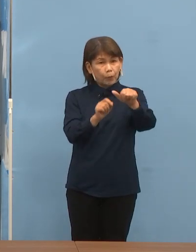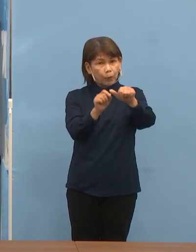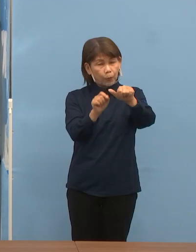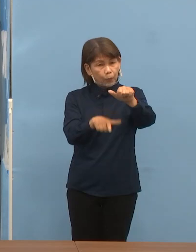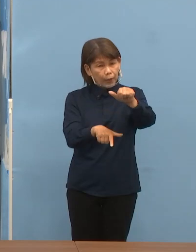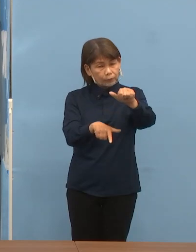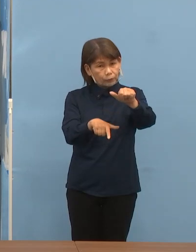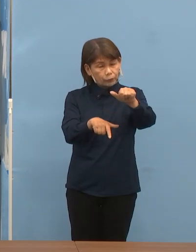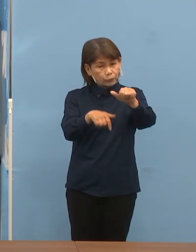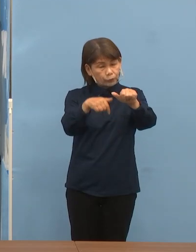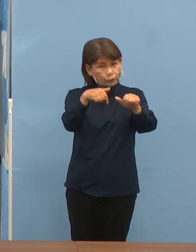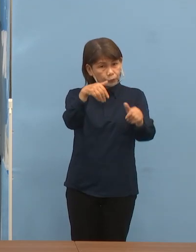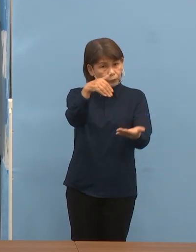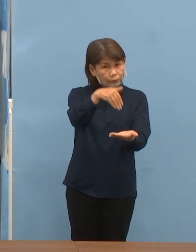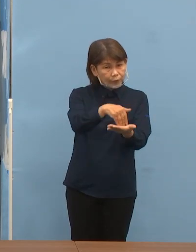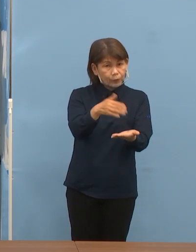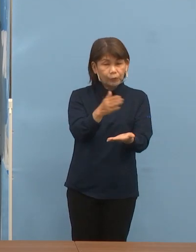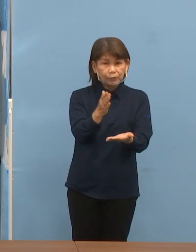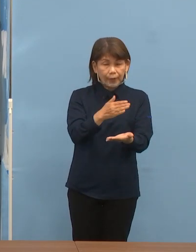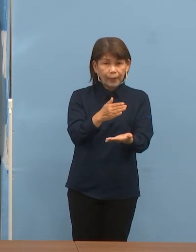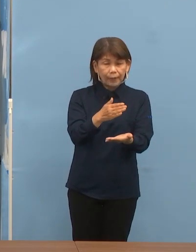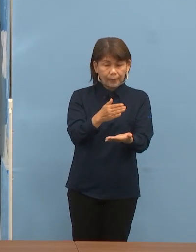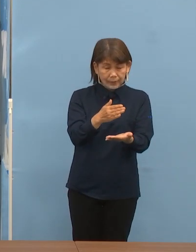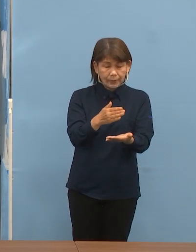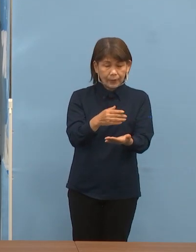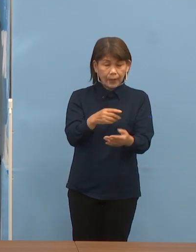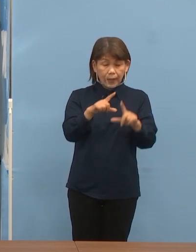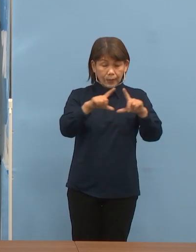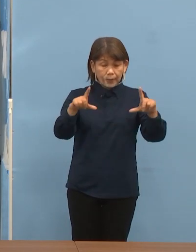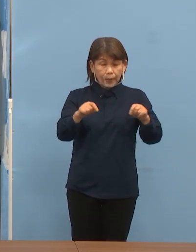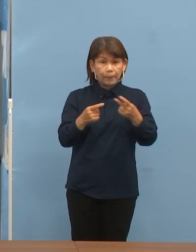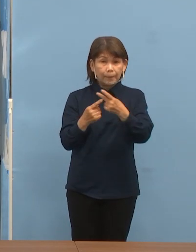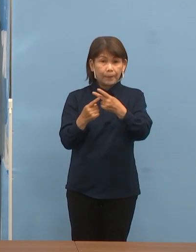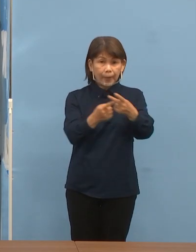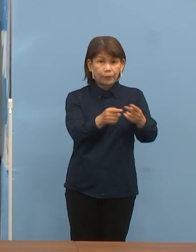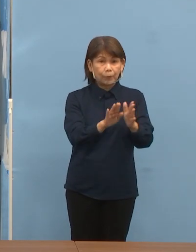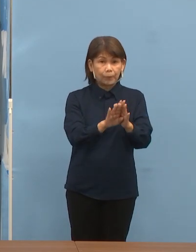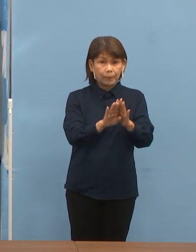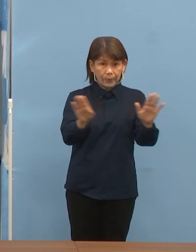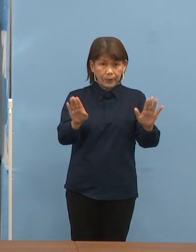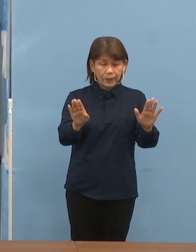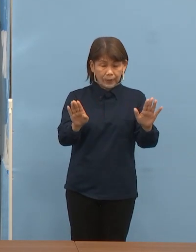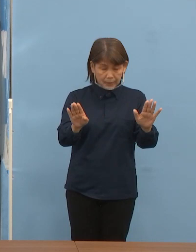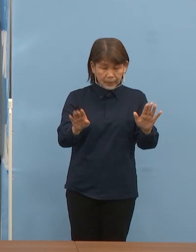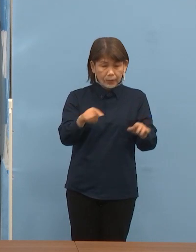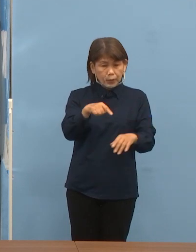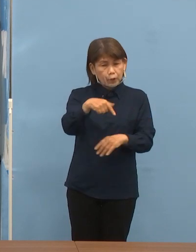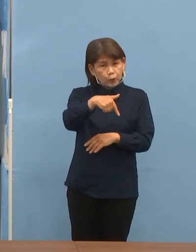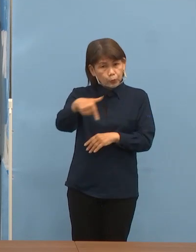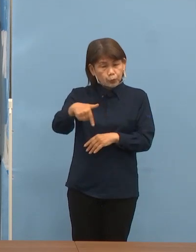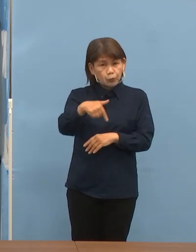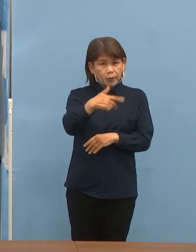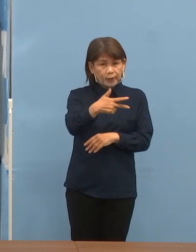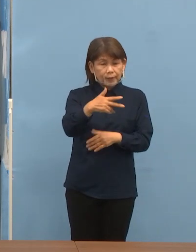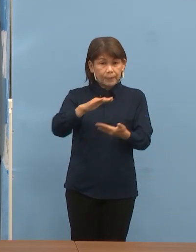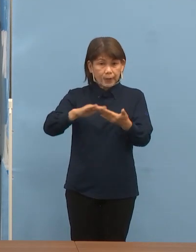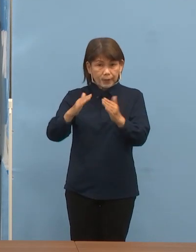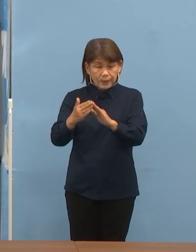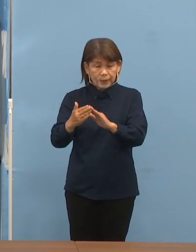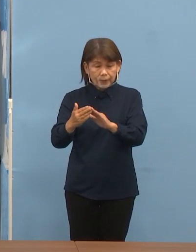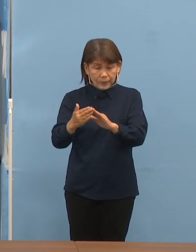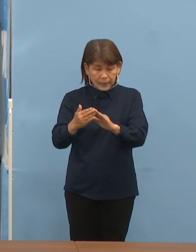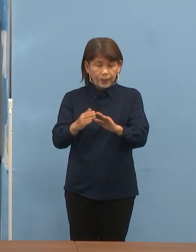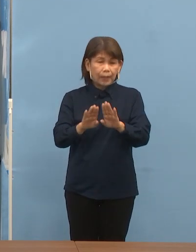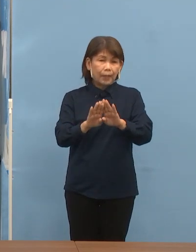5月下旬から接種券の発送が始まっておりまして、一部の市町でもすでに開始をされているというところと聞いております